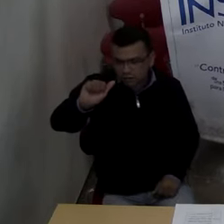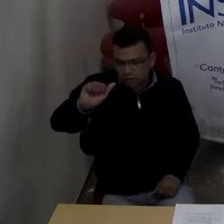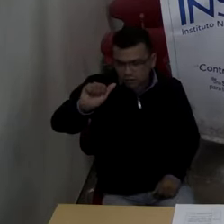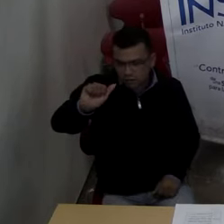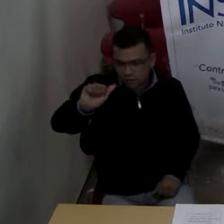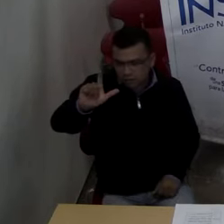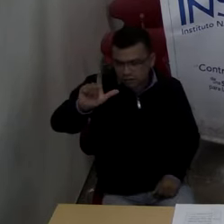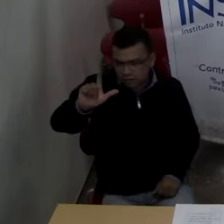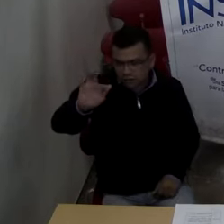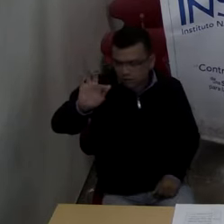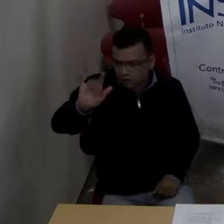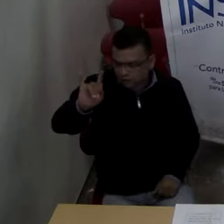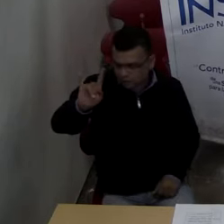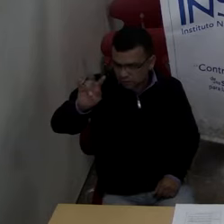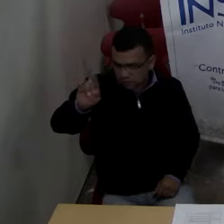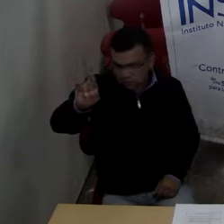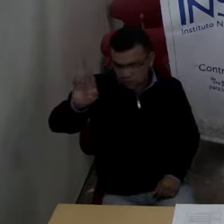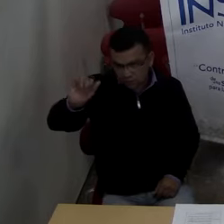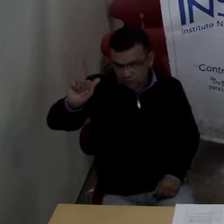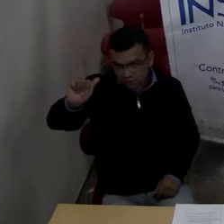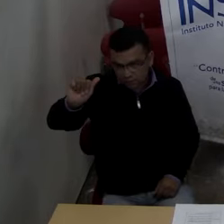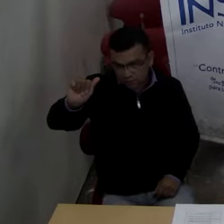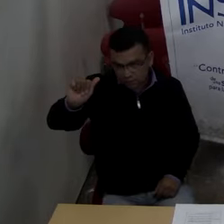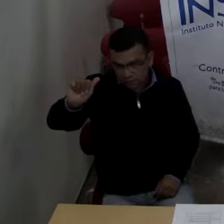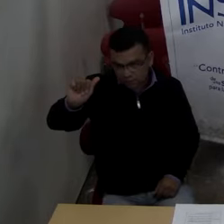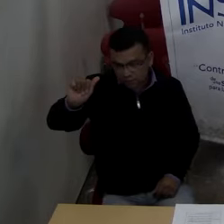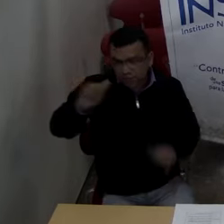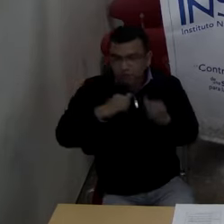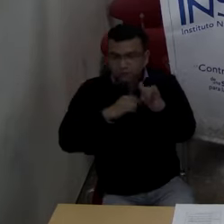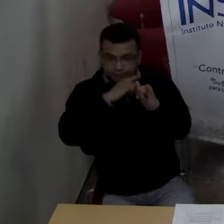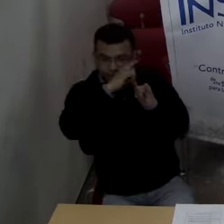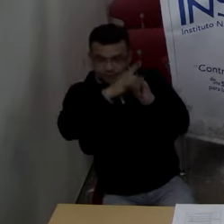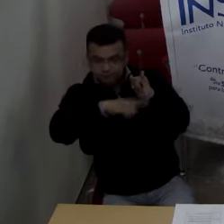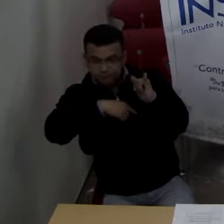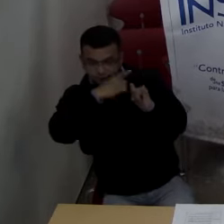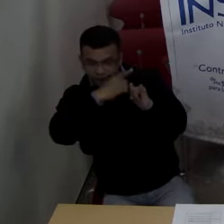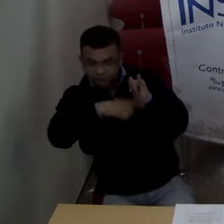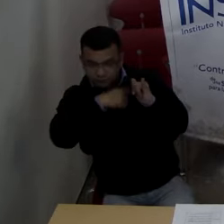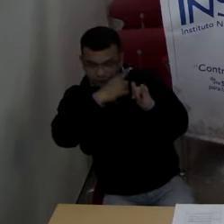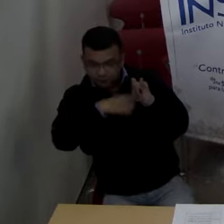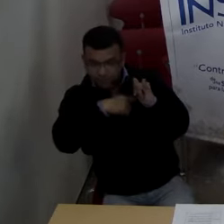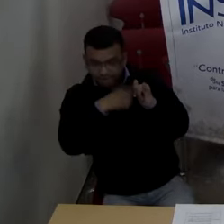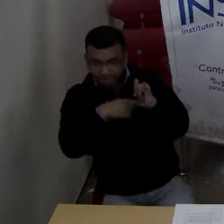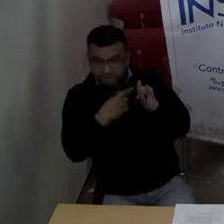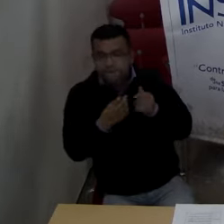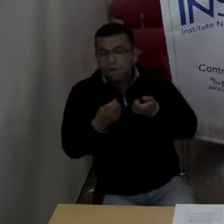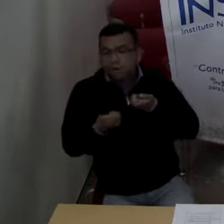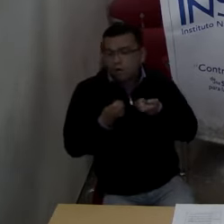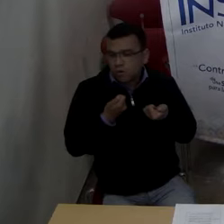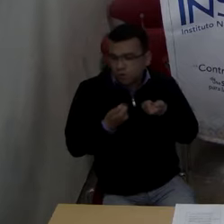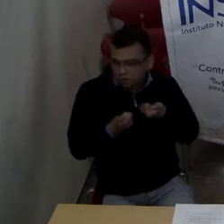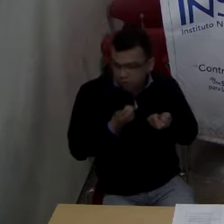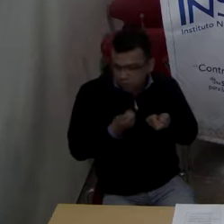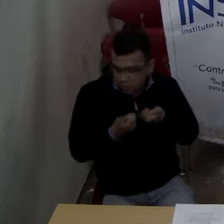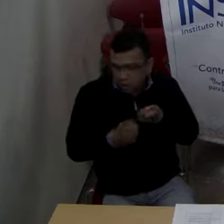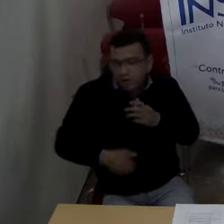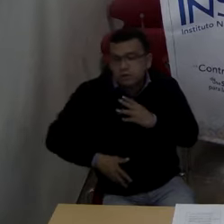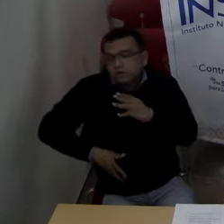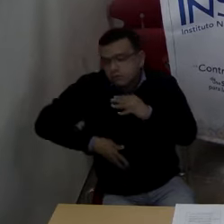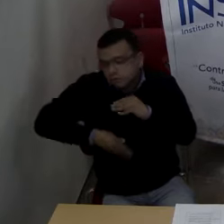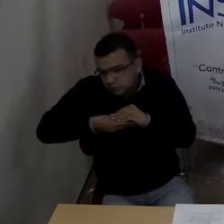los padres a hacer un seguimiento de los movimientos fetales, cómo se mueve el bebé, cómo